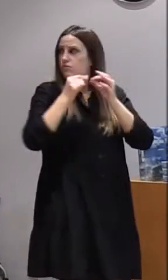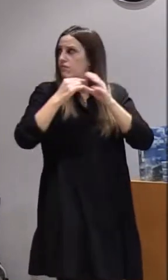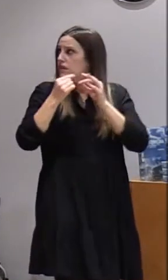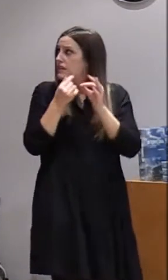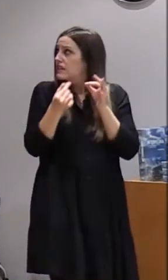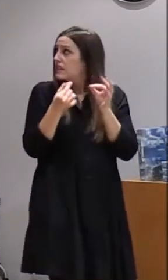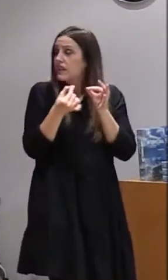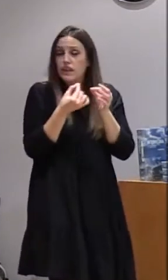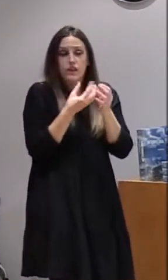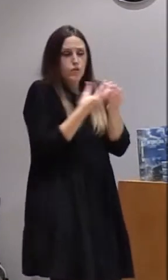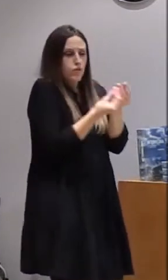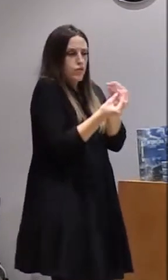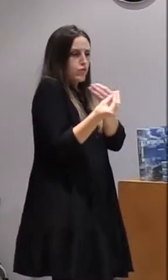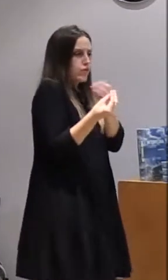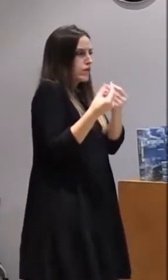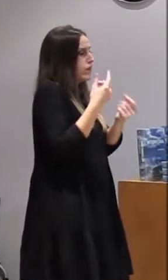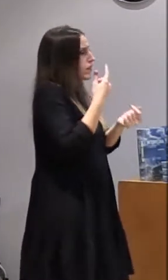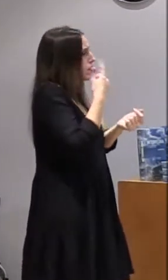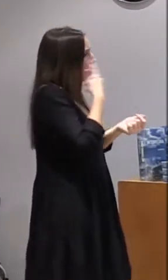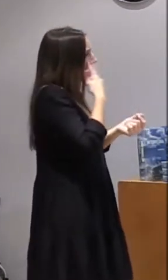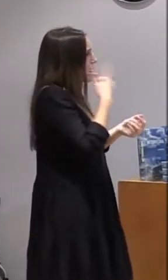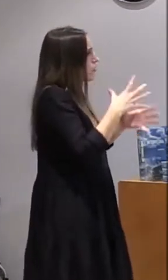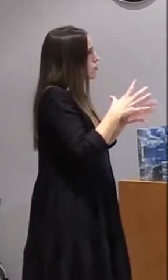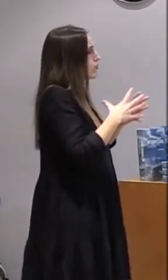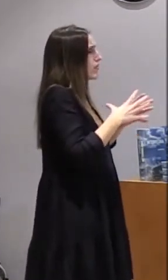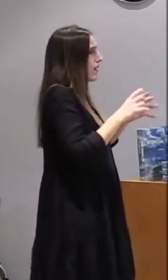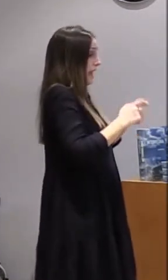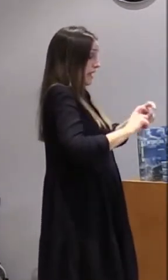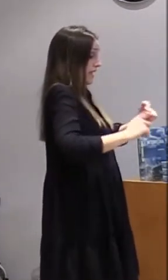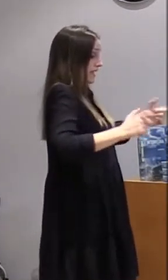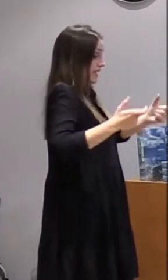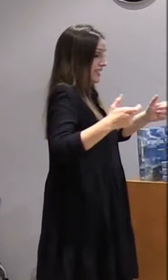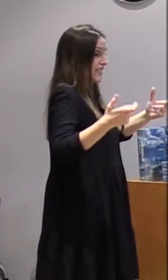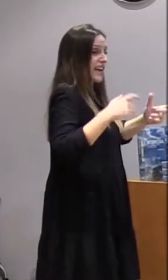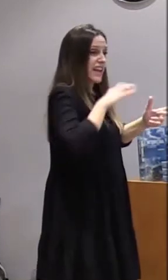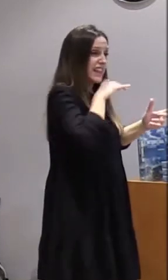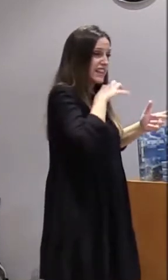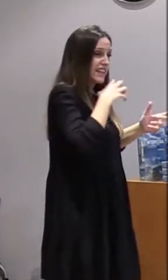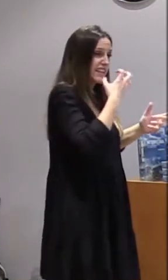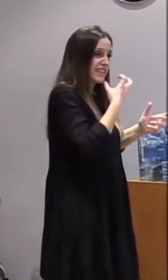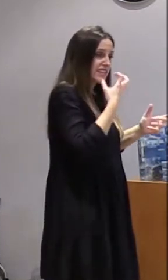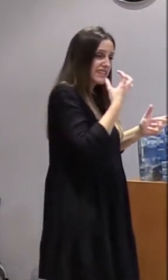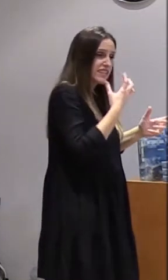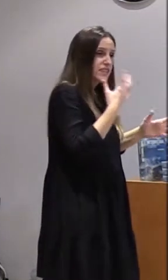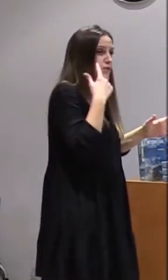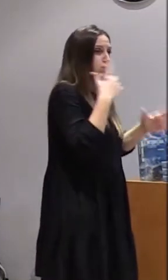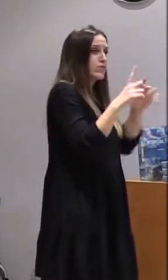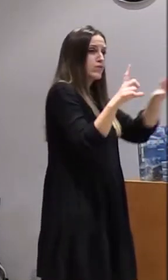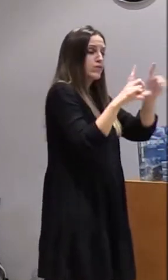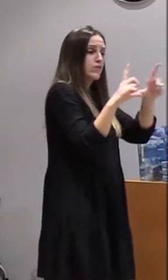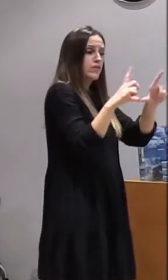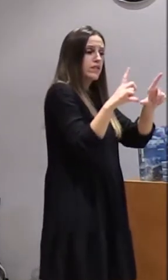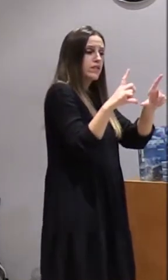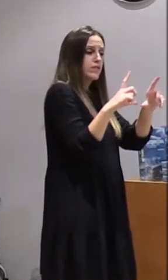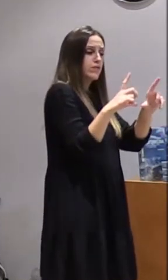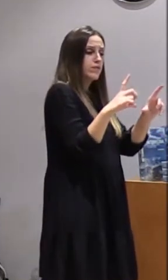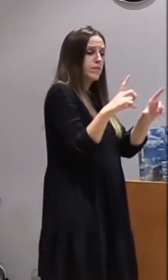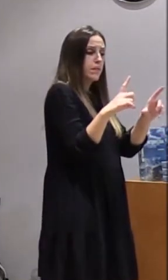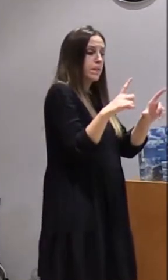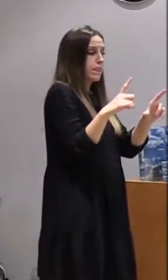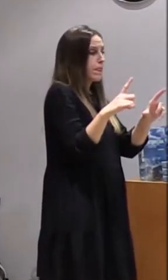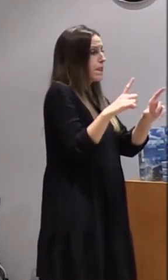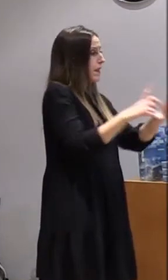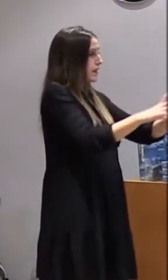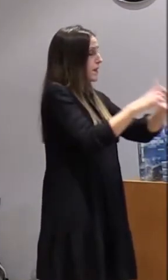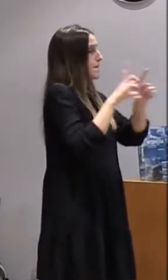cómo se preocupa de la escala de grises, de las sombras que provocan las propias nubes. Es un cuadro que, lógicamente, inmortaliza